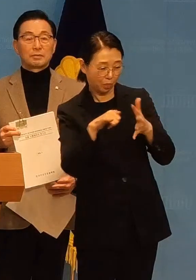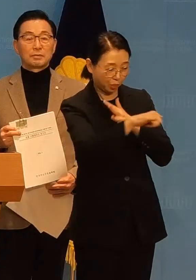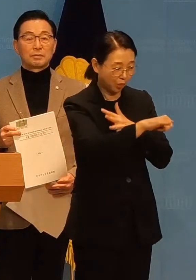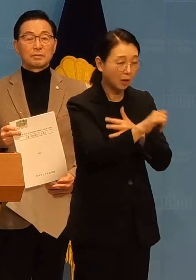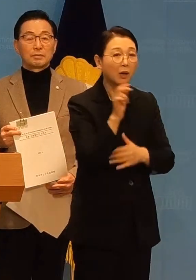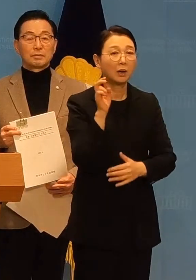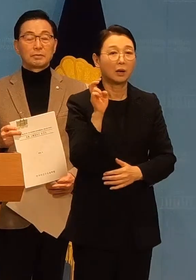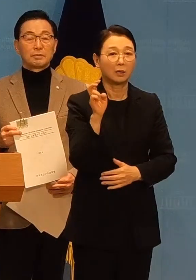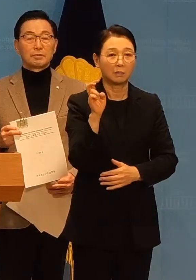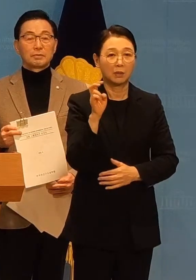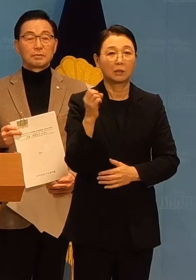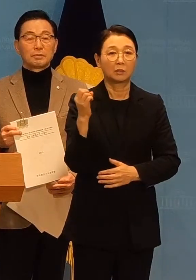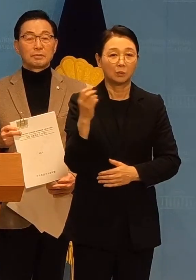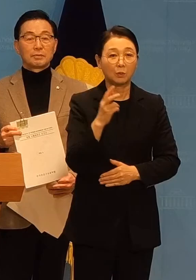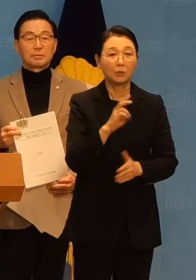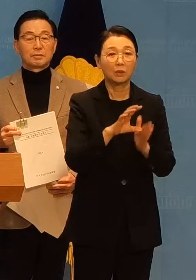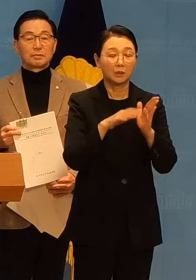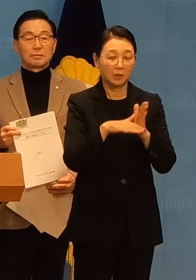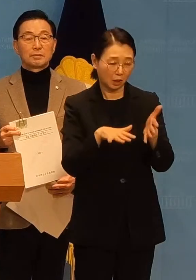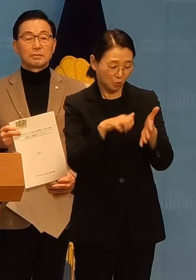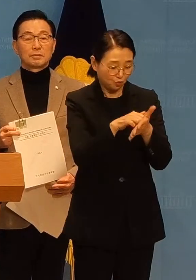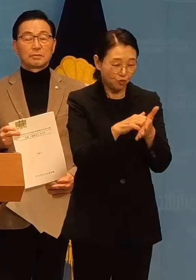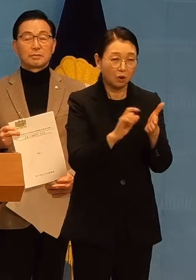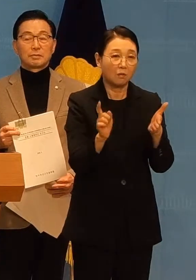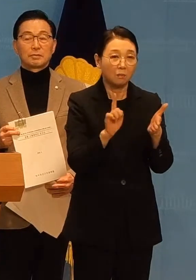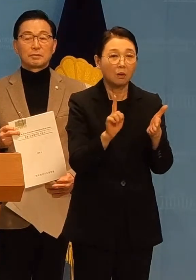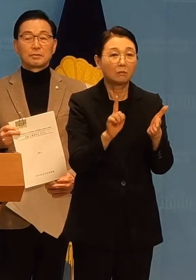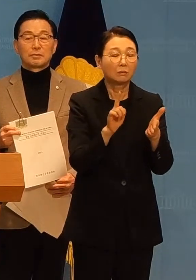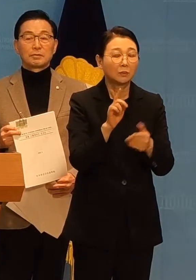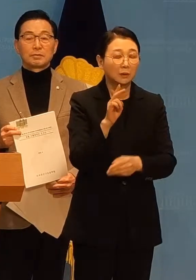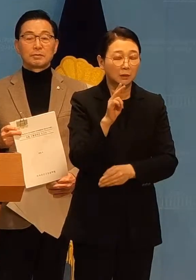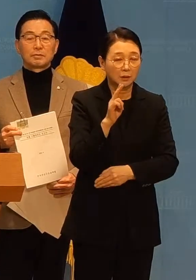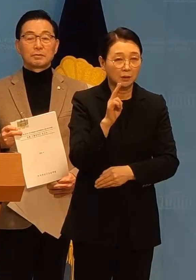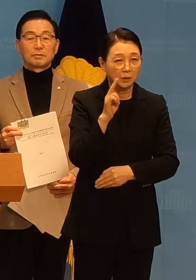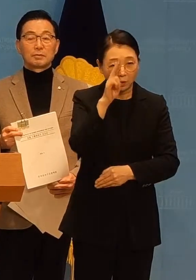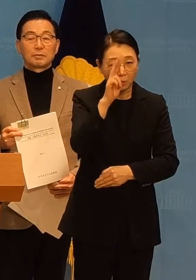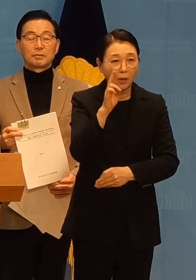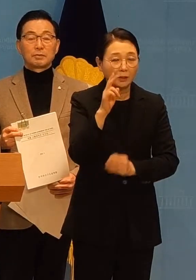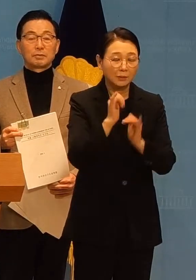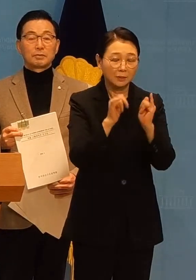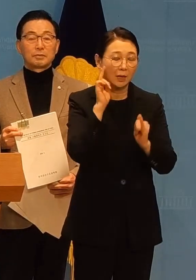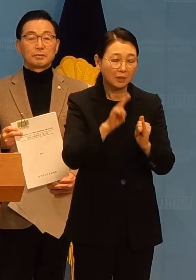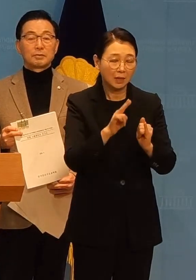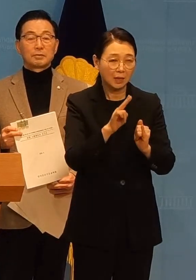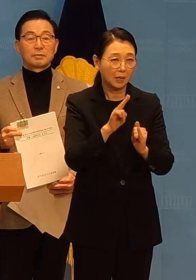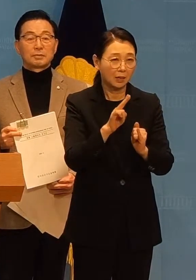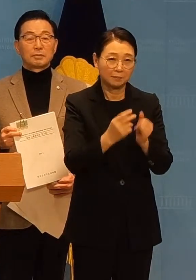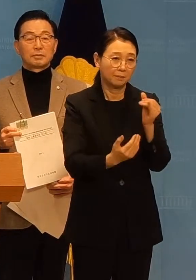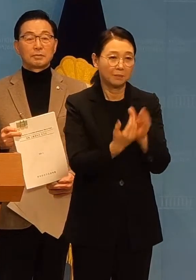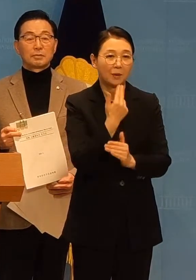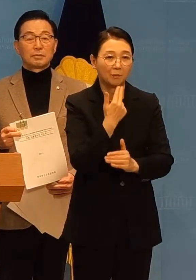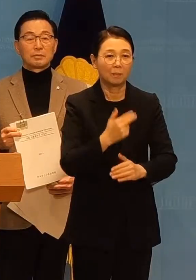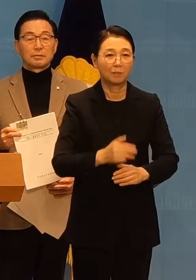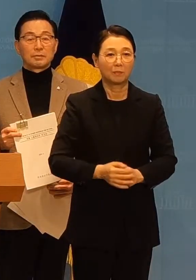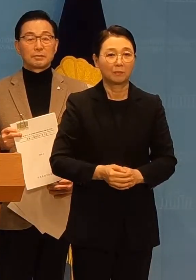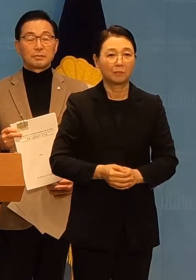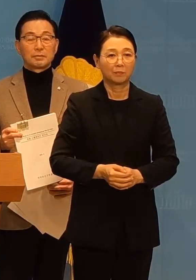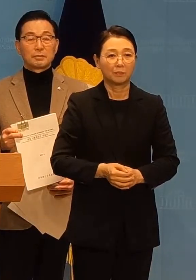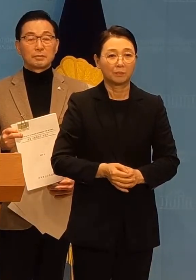것으로 판단되고 이때 충격도 중상자가 발생할 정도로 크지 않았을 것이다.